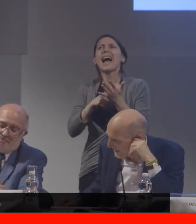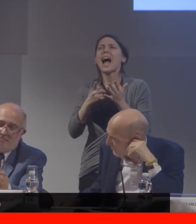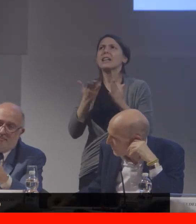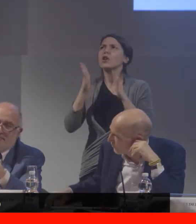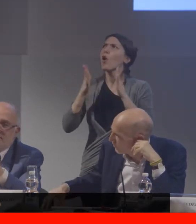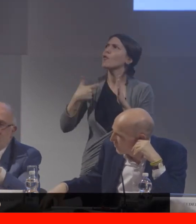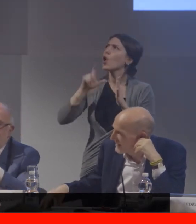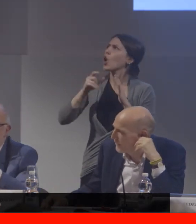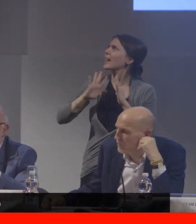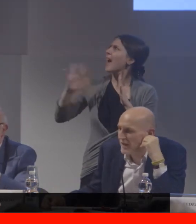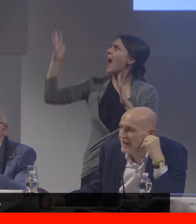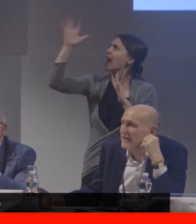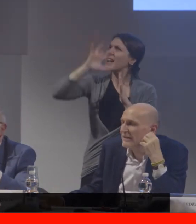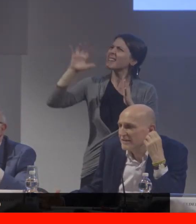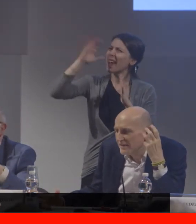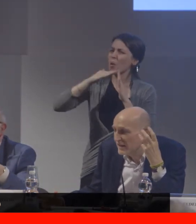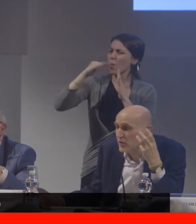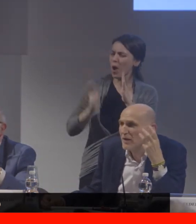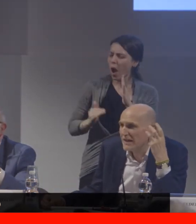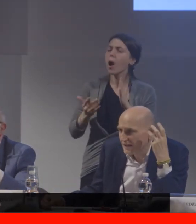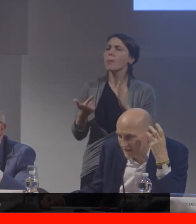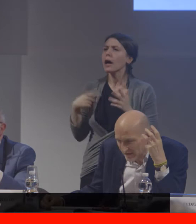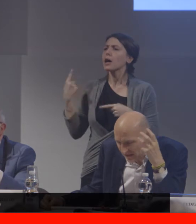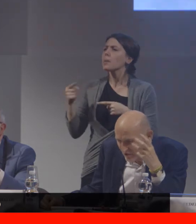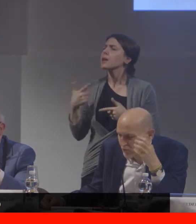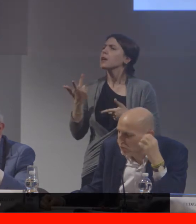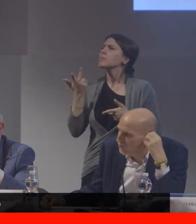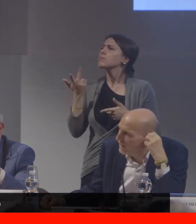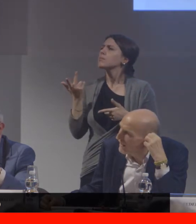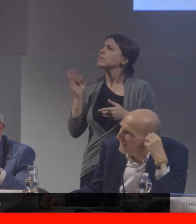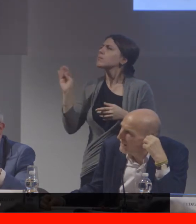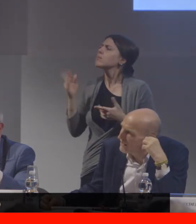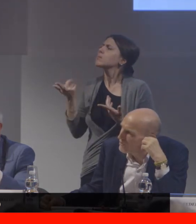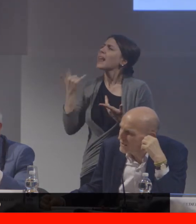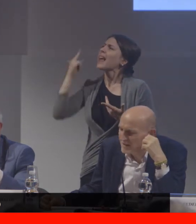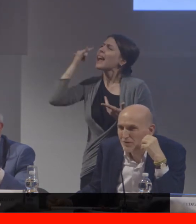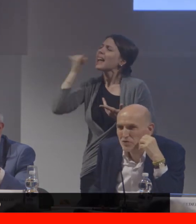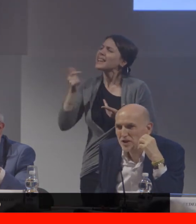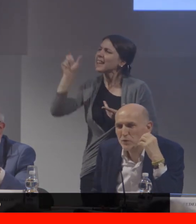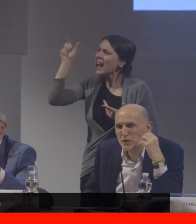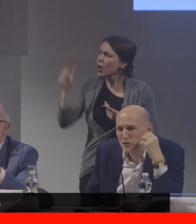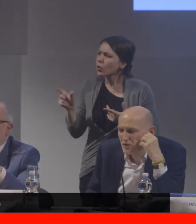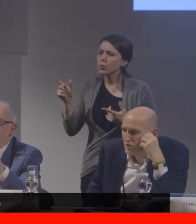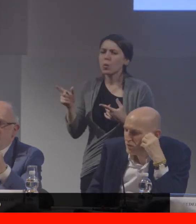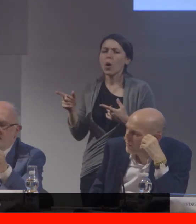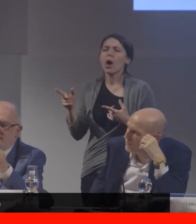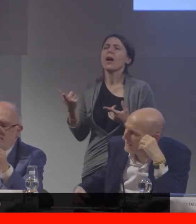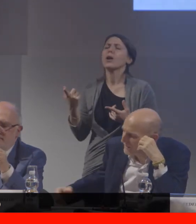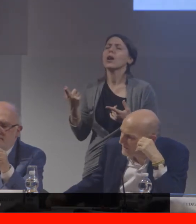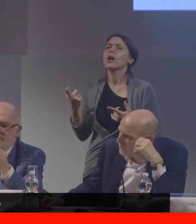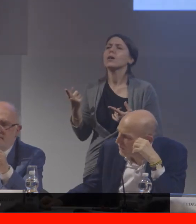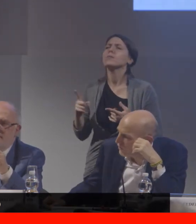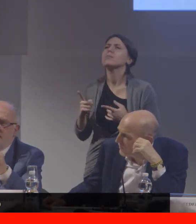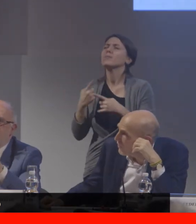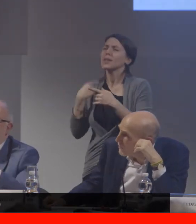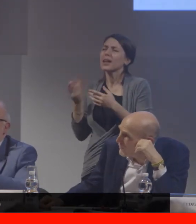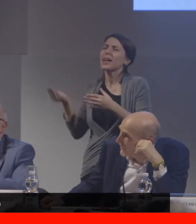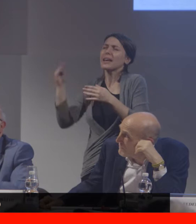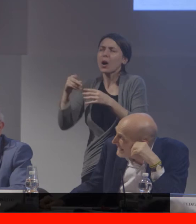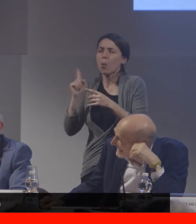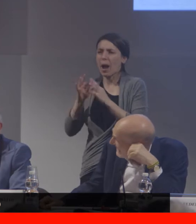che parlassimo soprattutto di questa forma di intellettuale. Aggiungo al sostantivo già equivoco di suo una definizione ancora